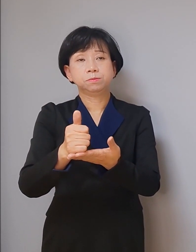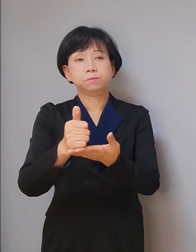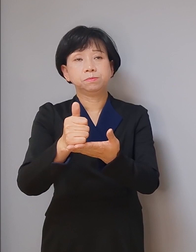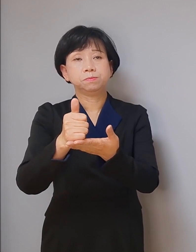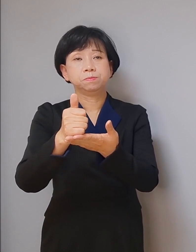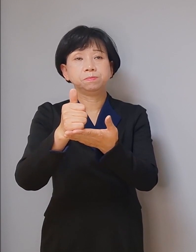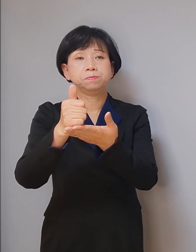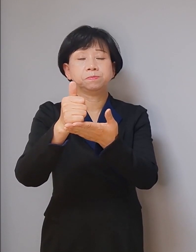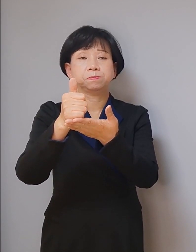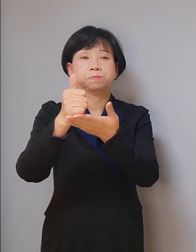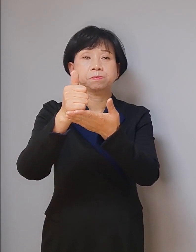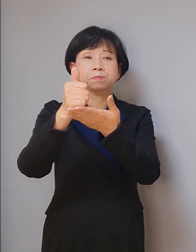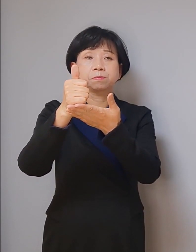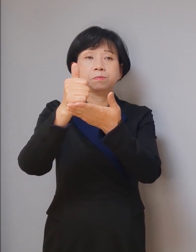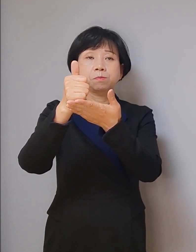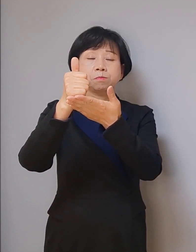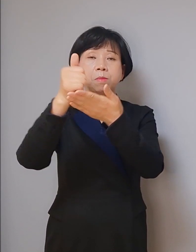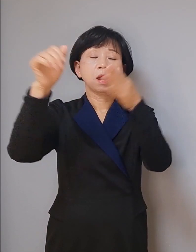하나님